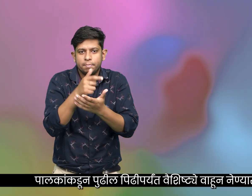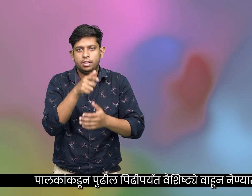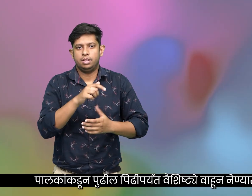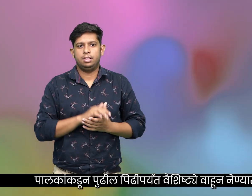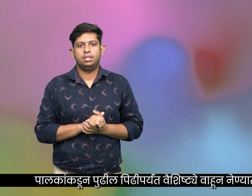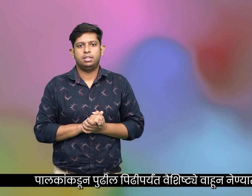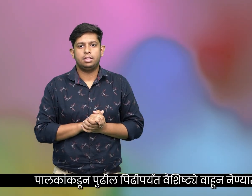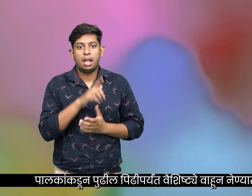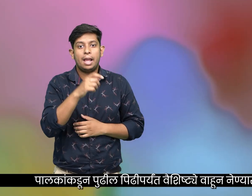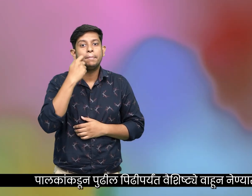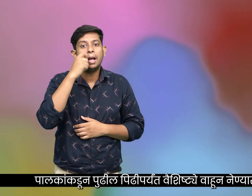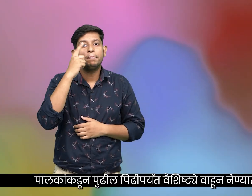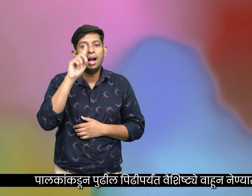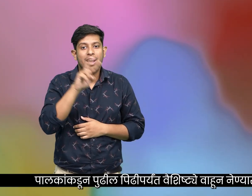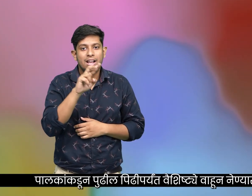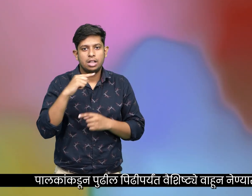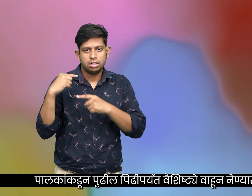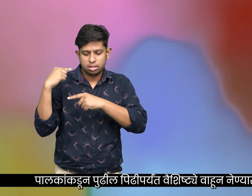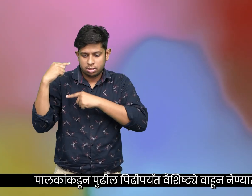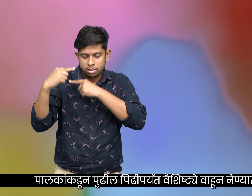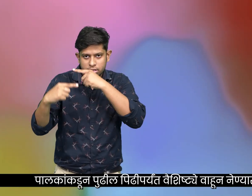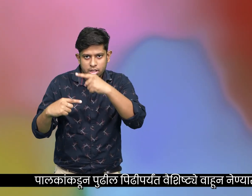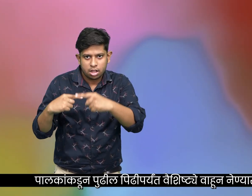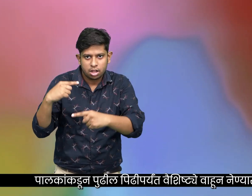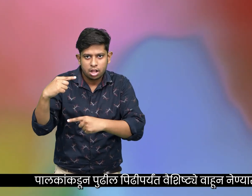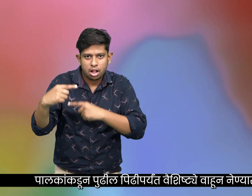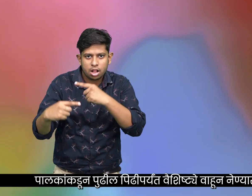पालकांकडून पुढील पिढीपर्यंत वैशिष्ट्ये वाहून नेण्यास मदत करतात.